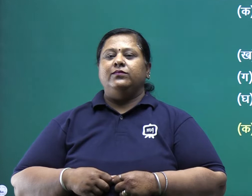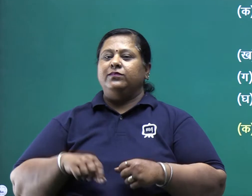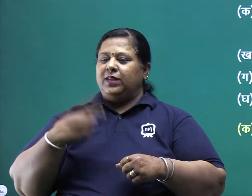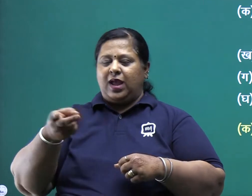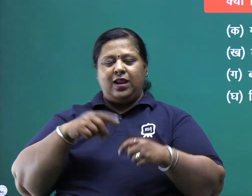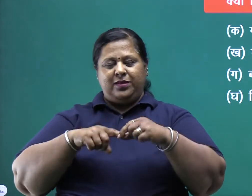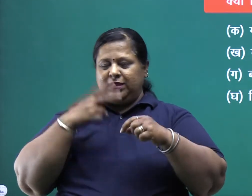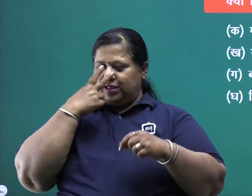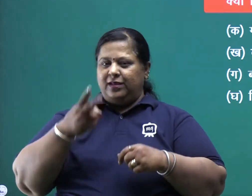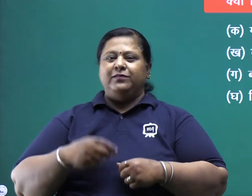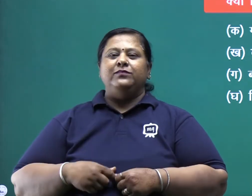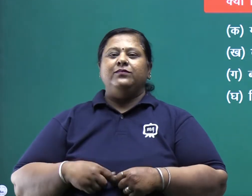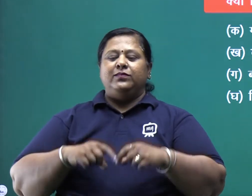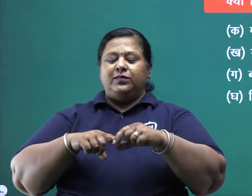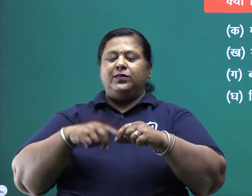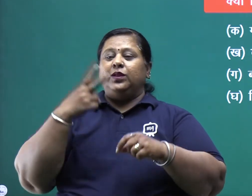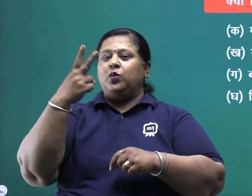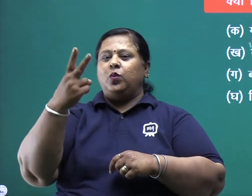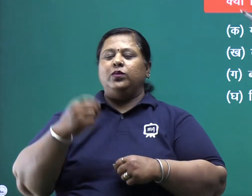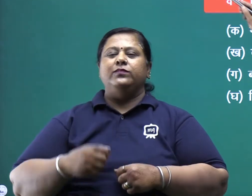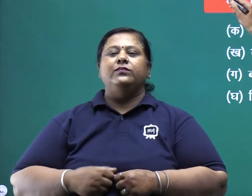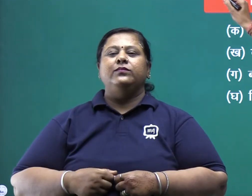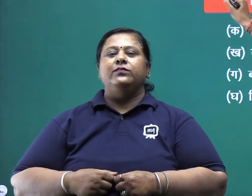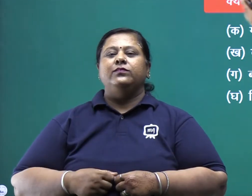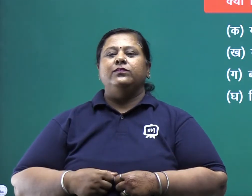आगे का प्रश्न देखते हैं। प्रश्न संख्या 2,